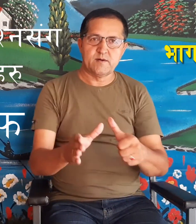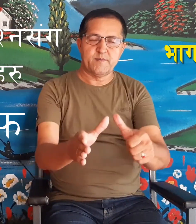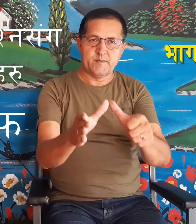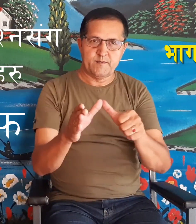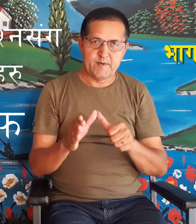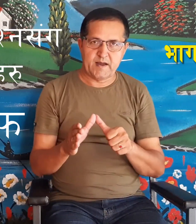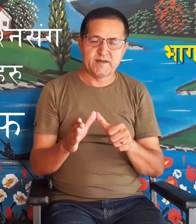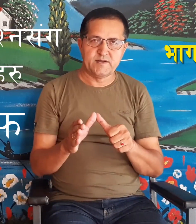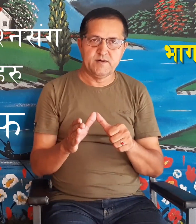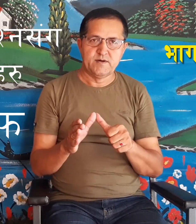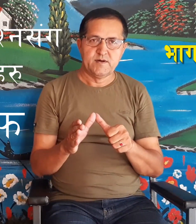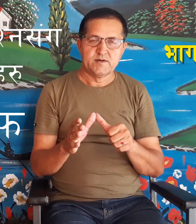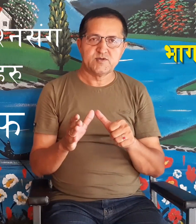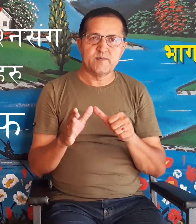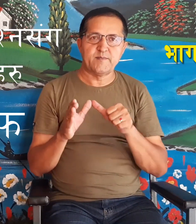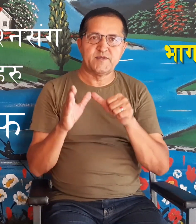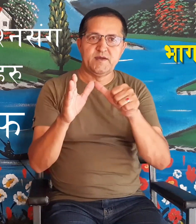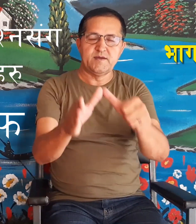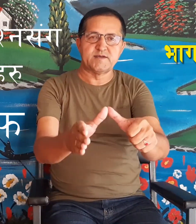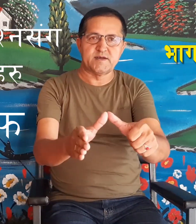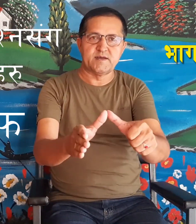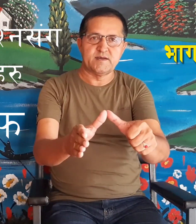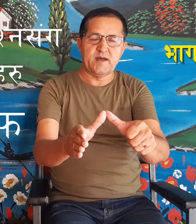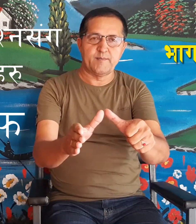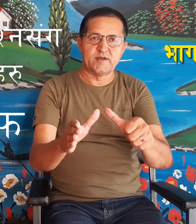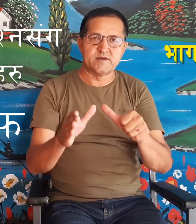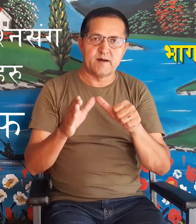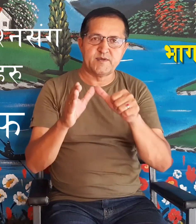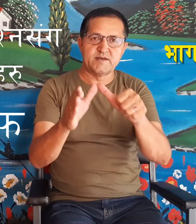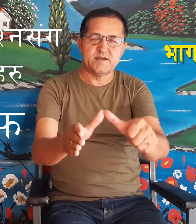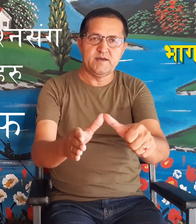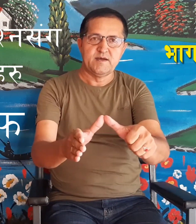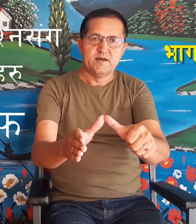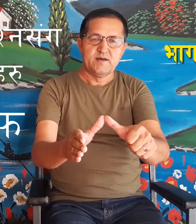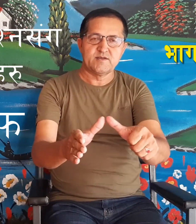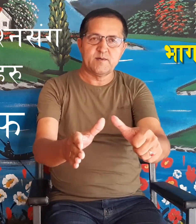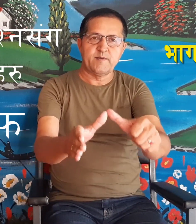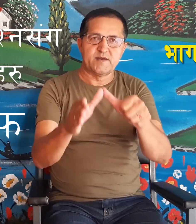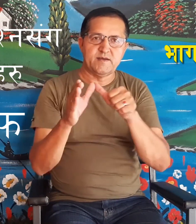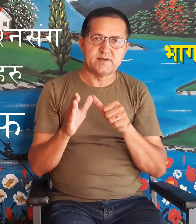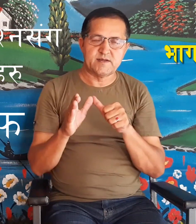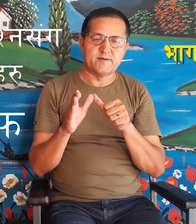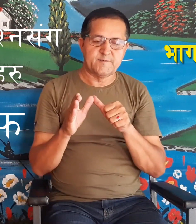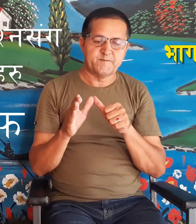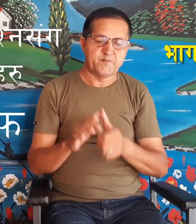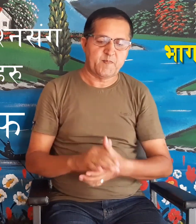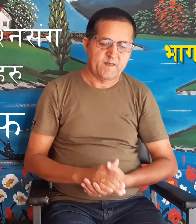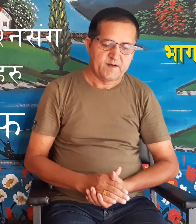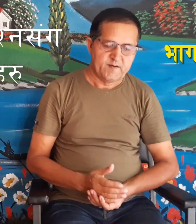जवाब माग्ने, यो जवाब दिने यसरी, आफूले जवाब दिने यसरी, जवाब लिने यसरी।